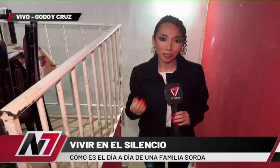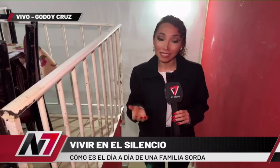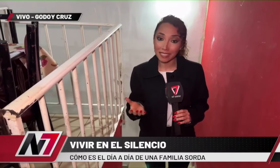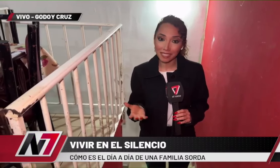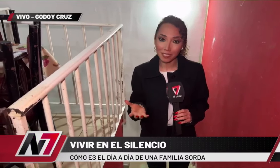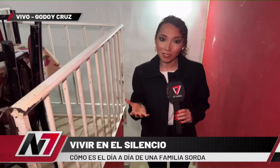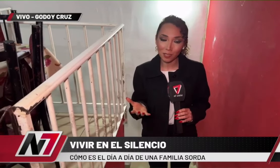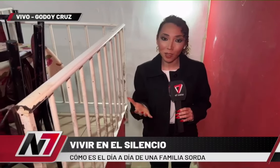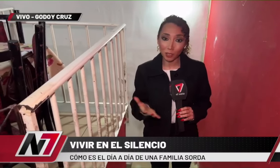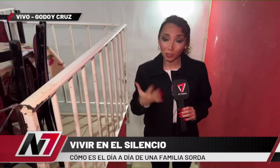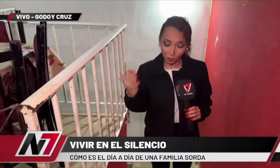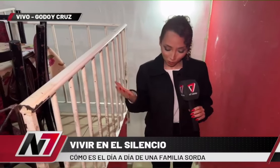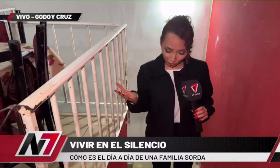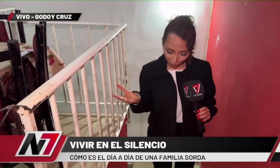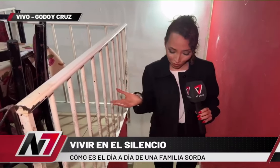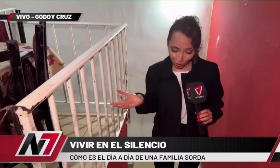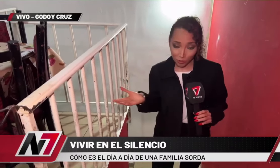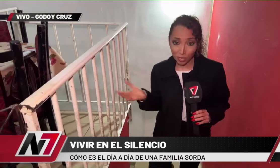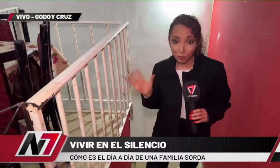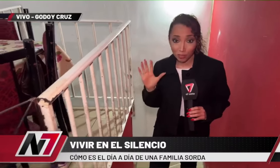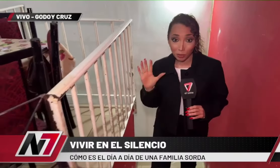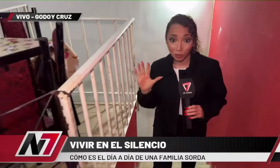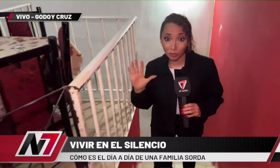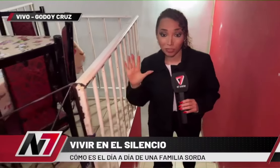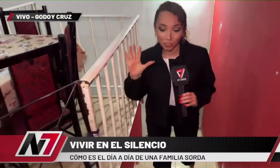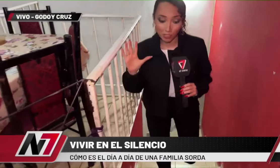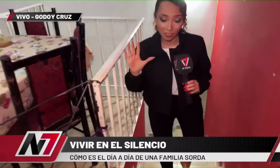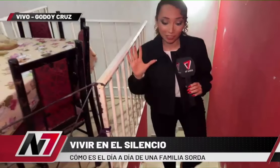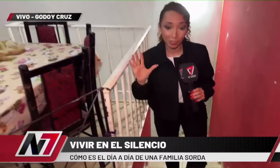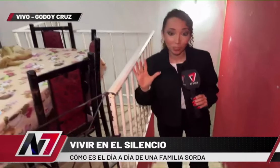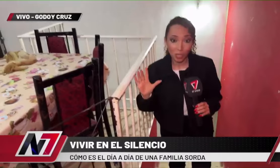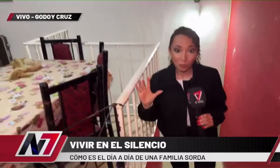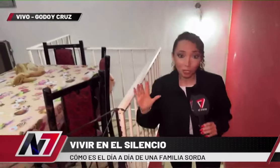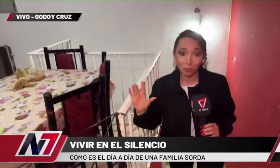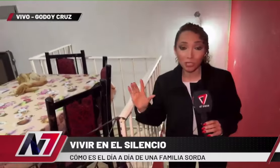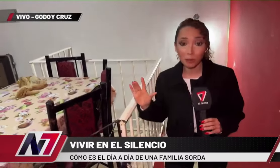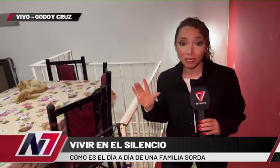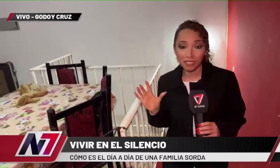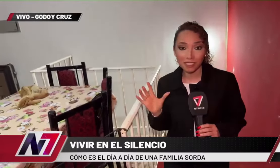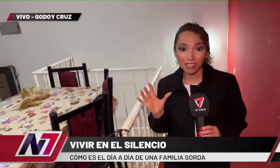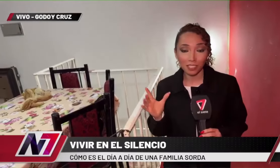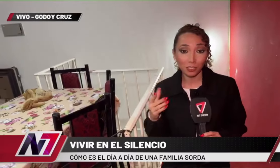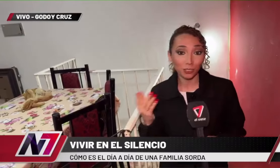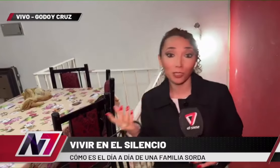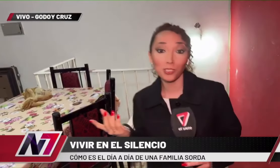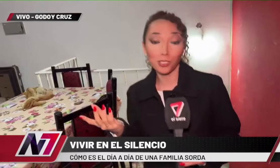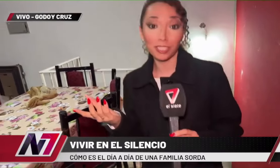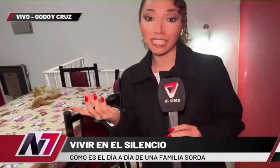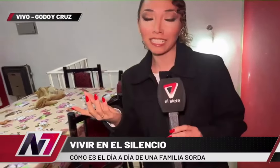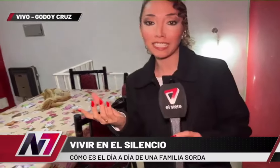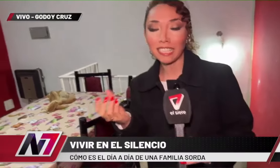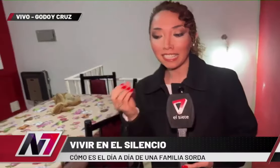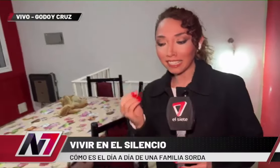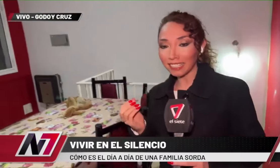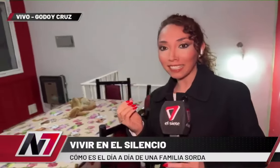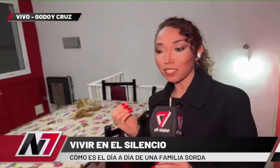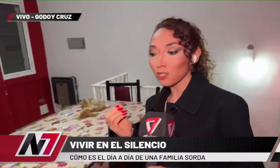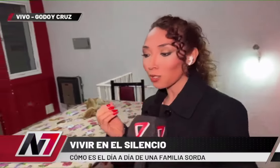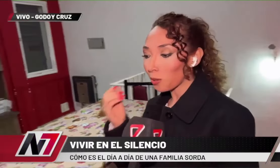en el silencio. Todos nosotros gozamos nuestros cinco sentidos, pero muchas veces no todos lo tienen. Y en este caso, ¿cómo